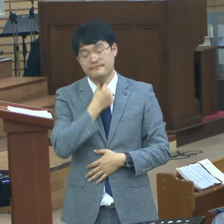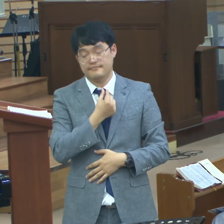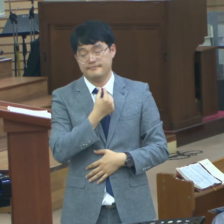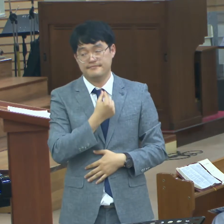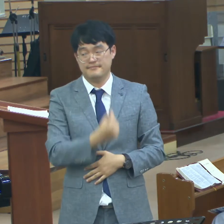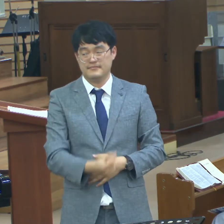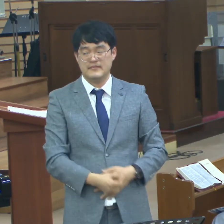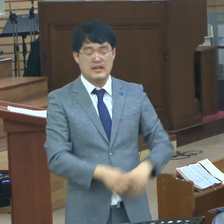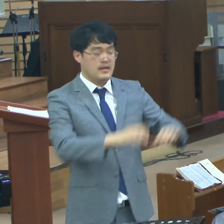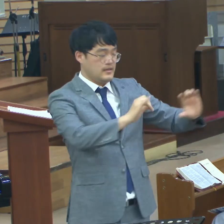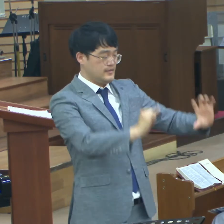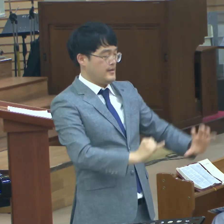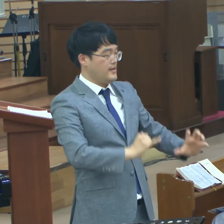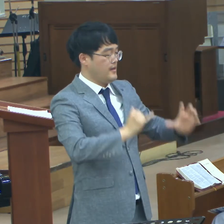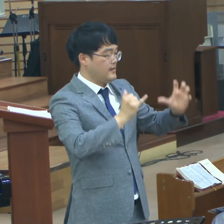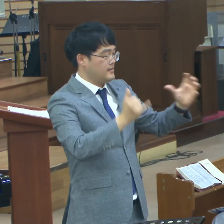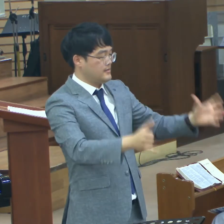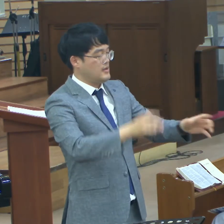찬송하리라. 다 함께